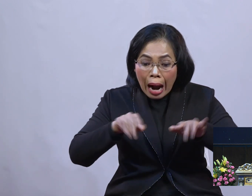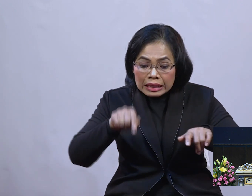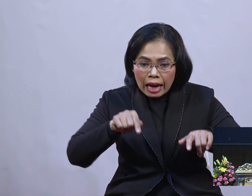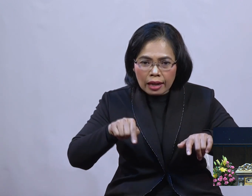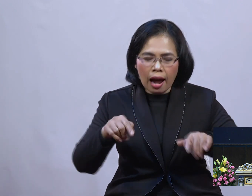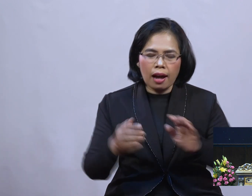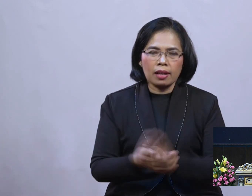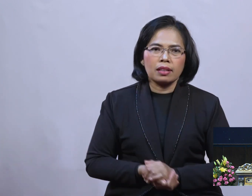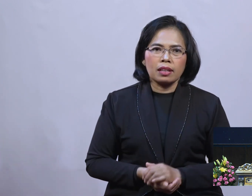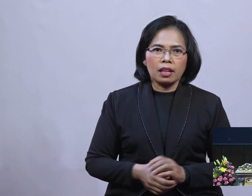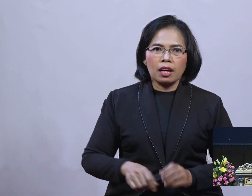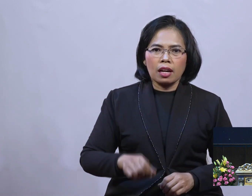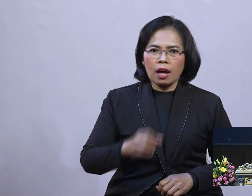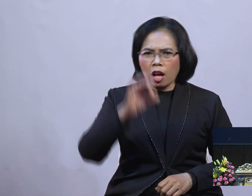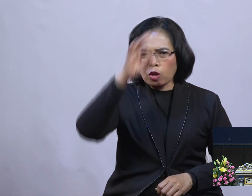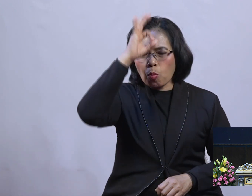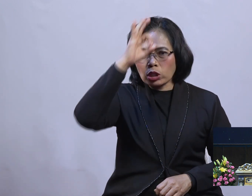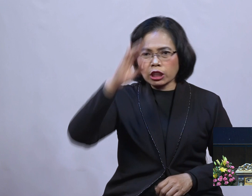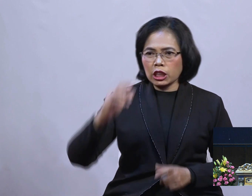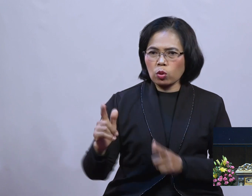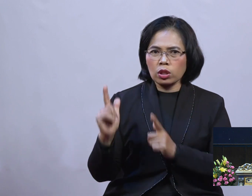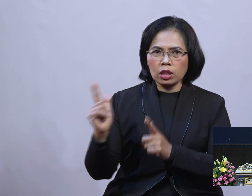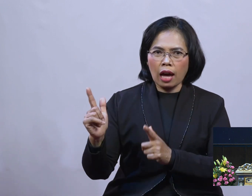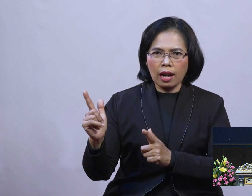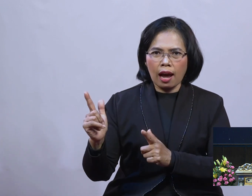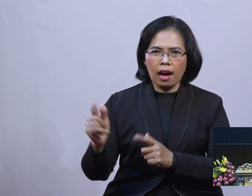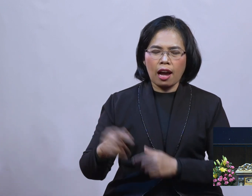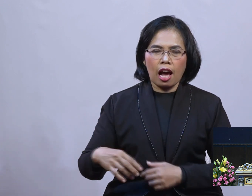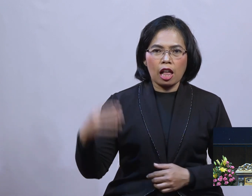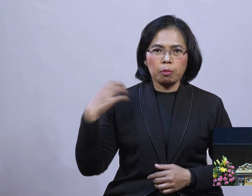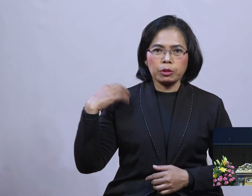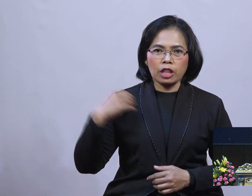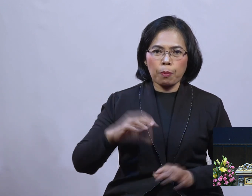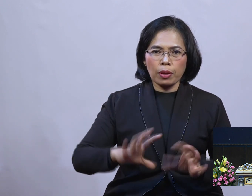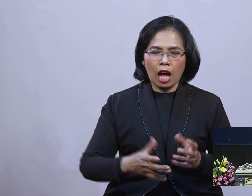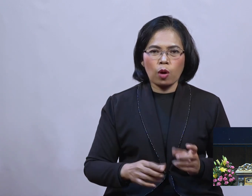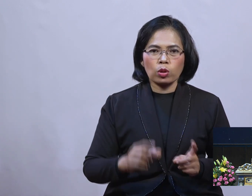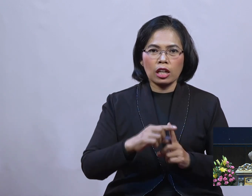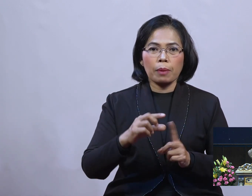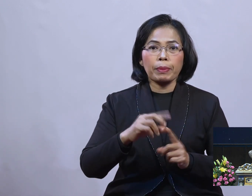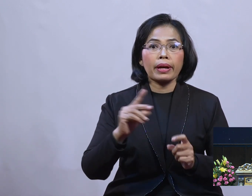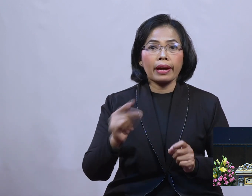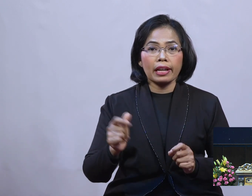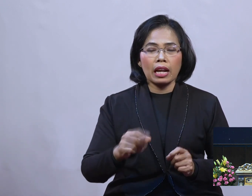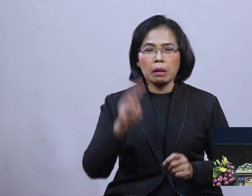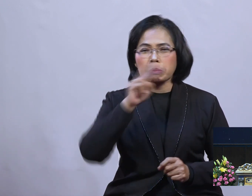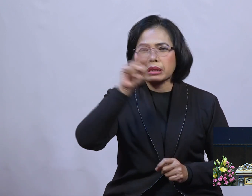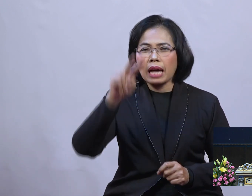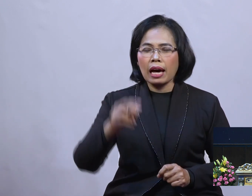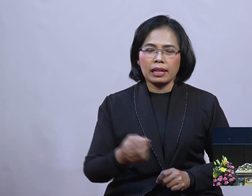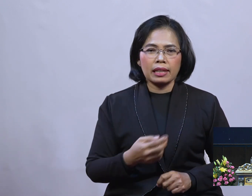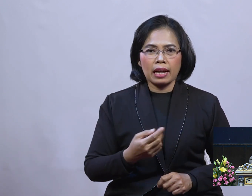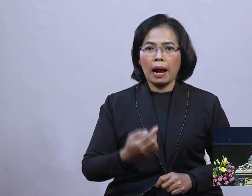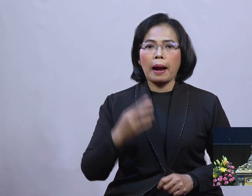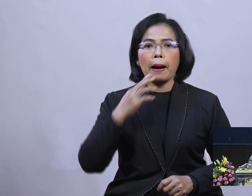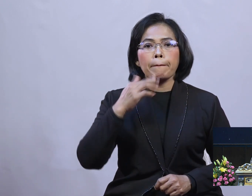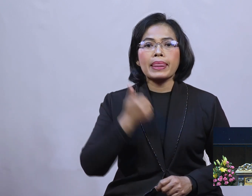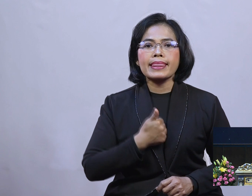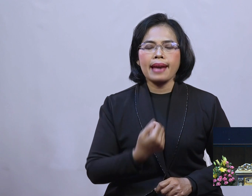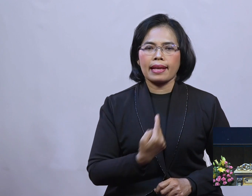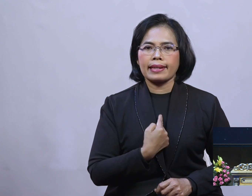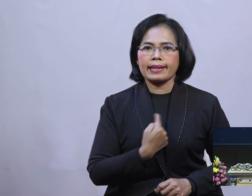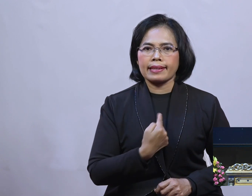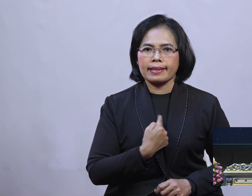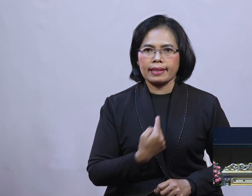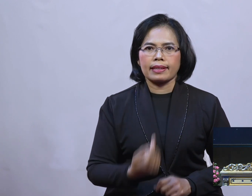yang menyebut dirinya sebagai polisi dan tentara orang yang menyuruhnya pejabat dan anggota parlemen yang hanya mencari kepentingan sendiri